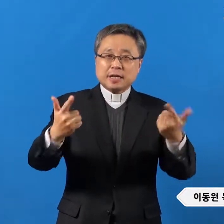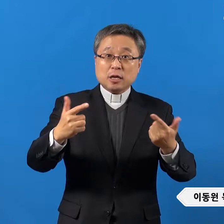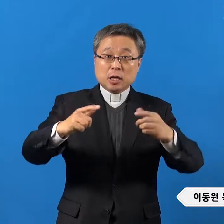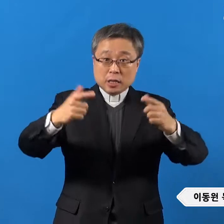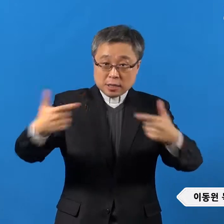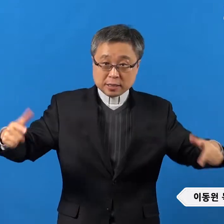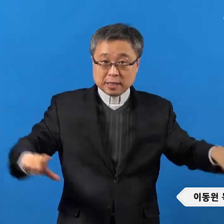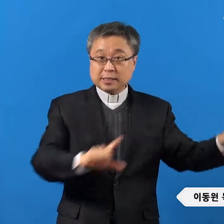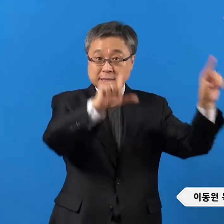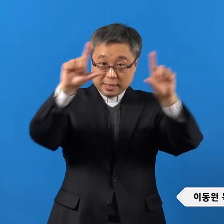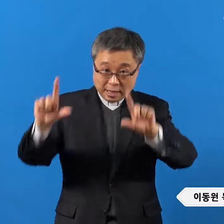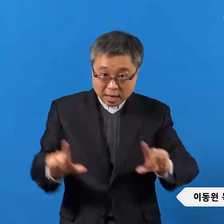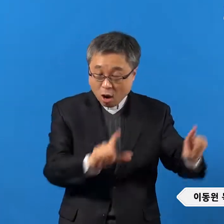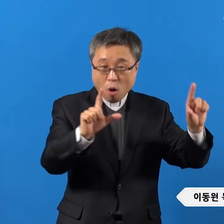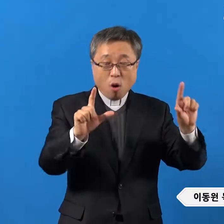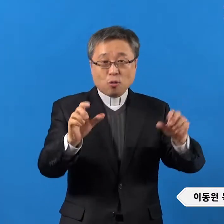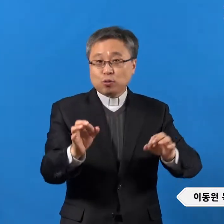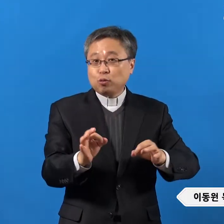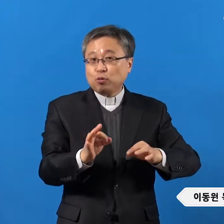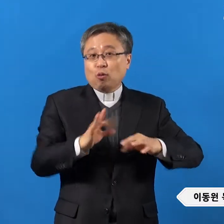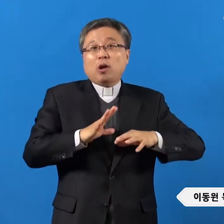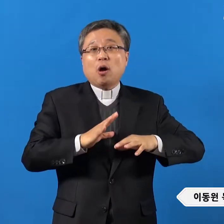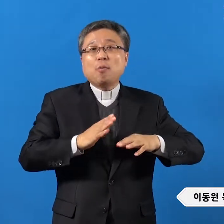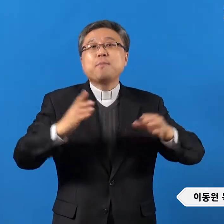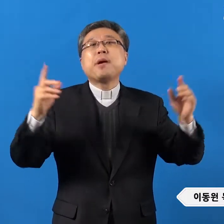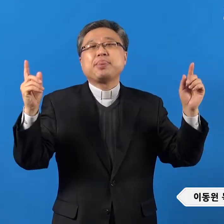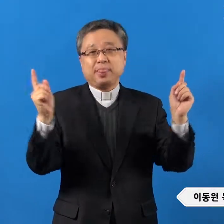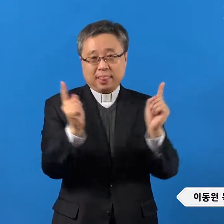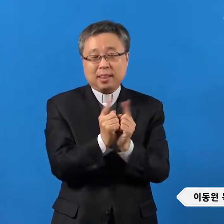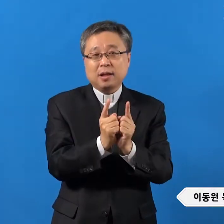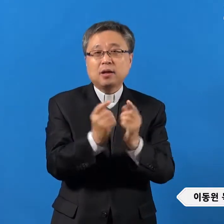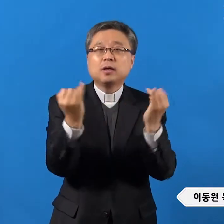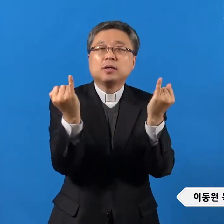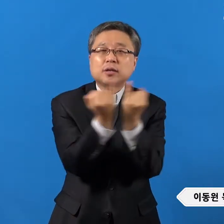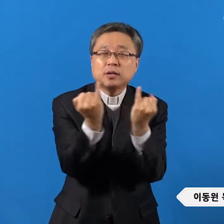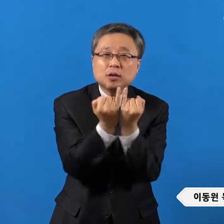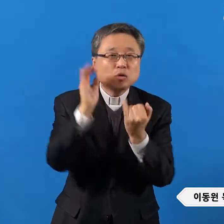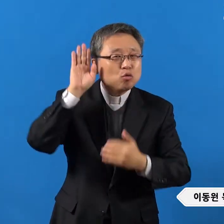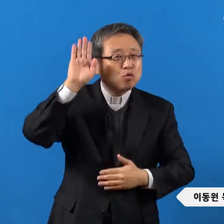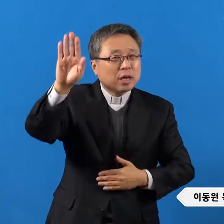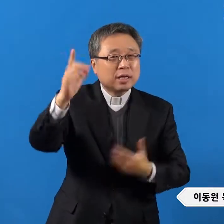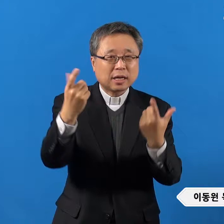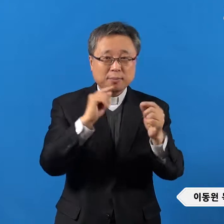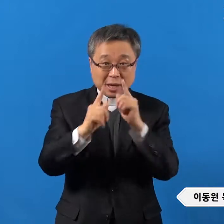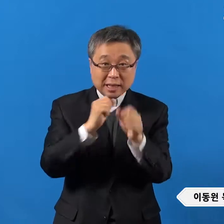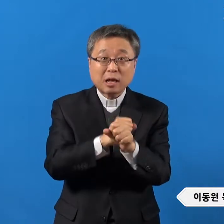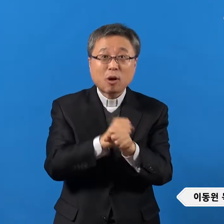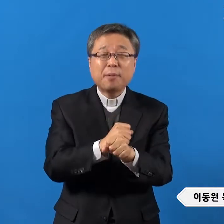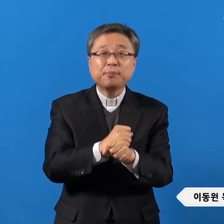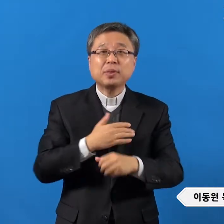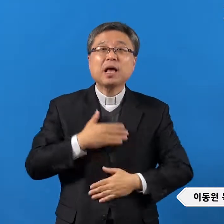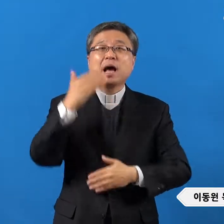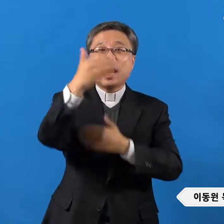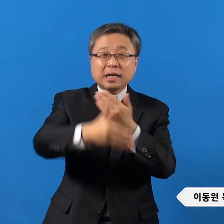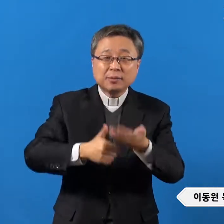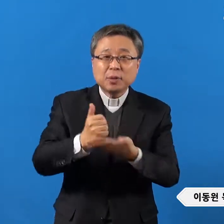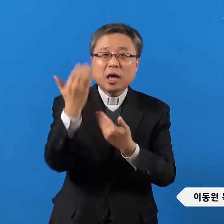들어온 경이스러운 만남. 여인은 후일 이렇게 말했다고 합니다. 하나님이 천사를 보낸